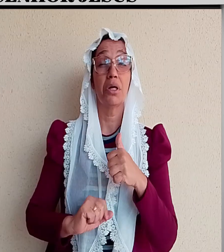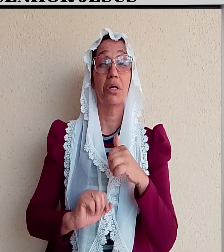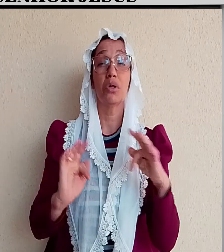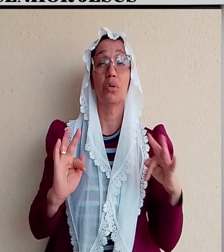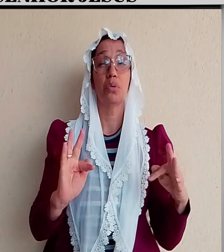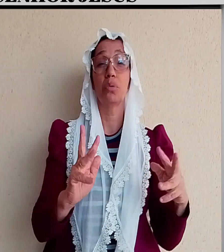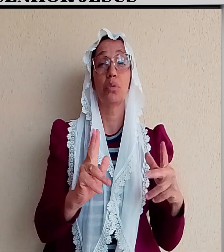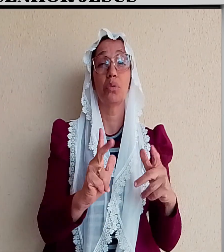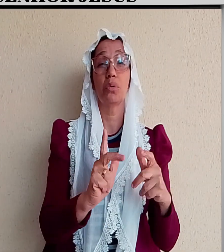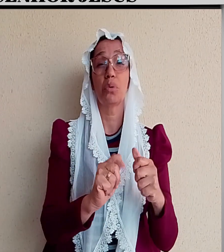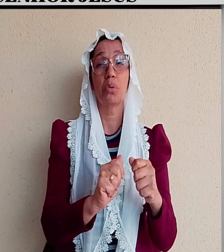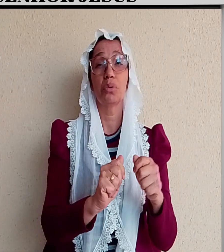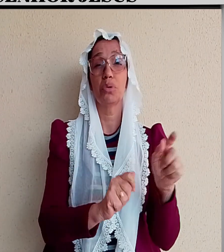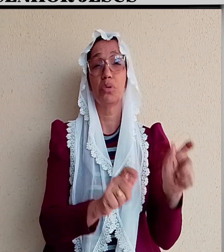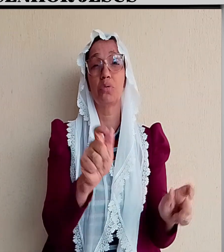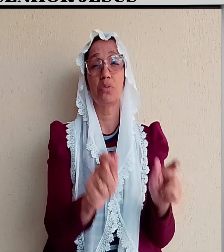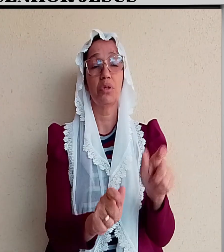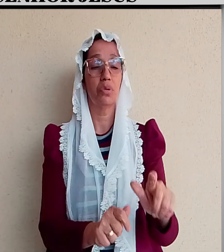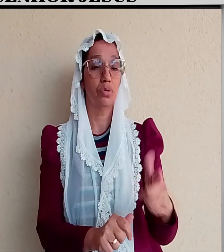estava ali,